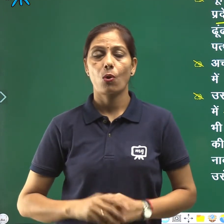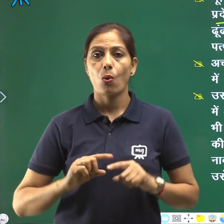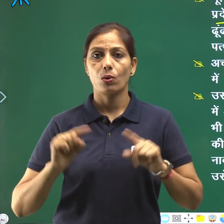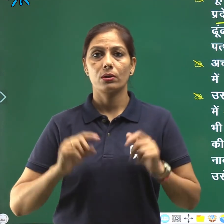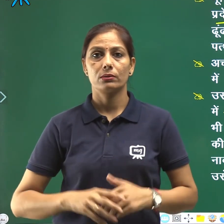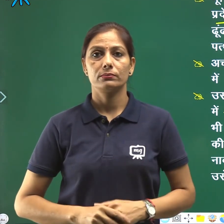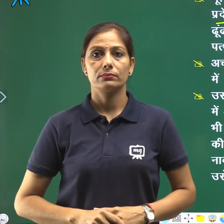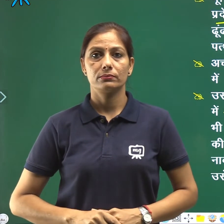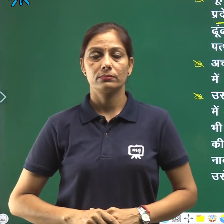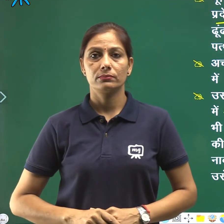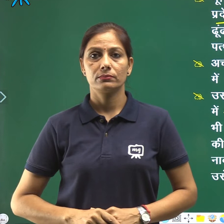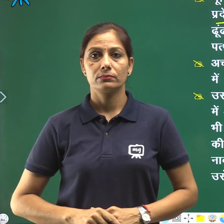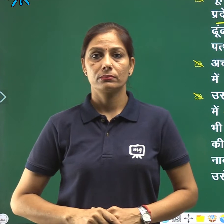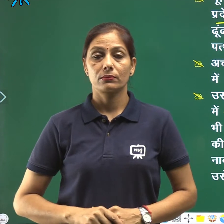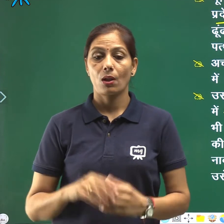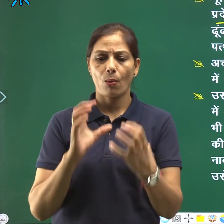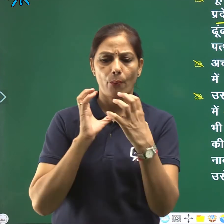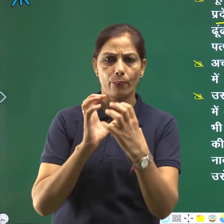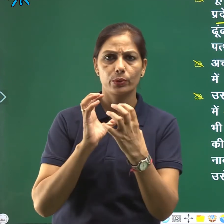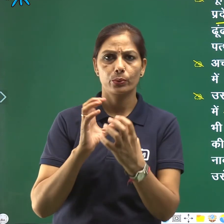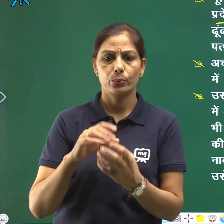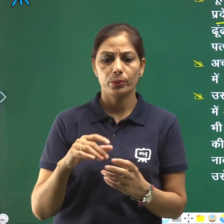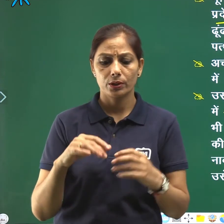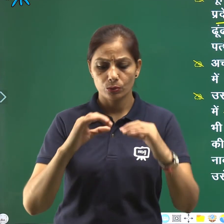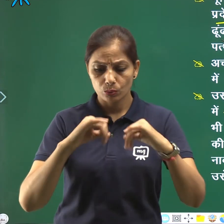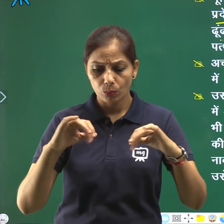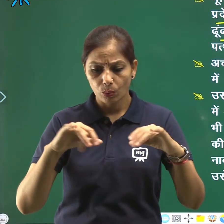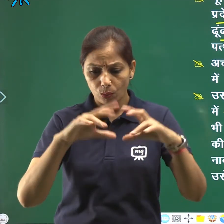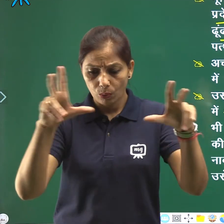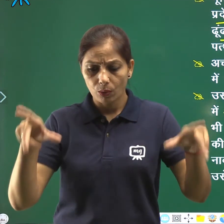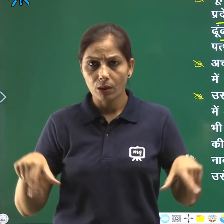और पत्थरों की खान